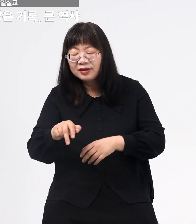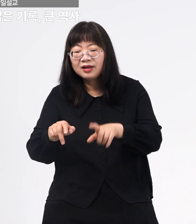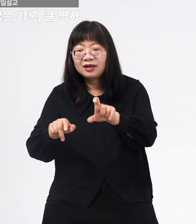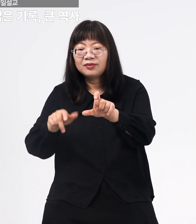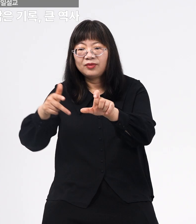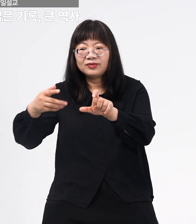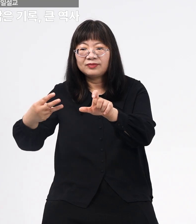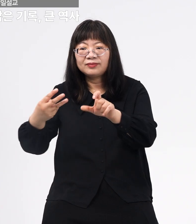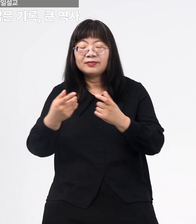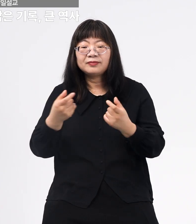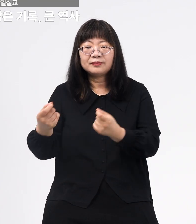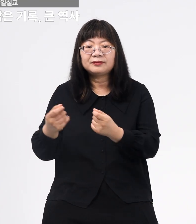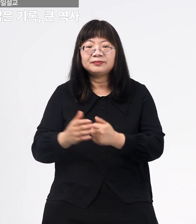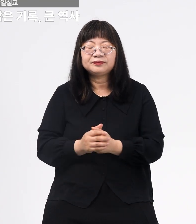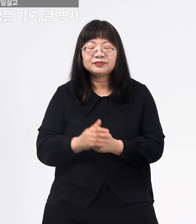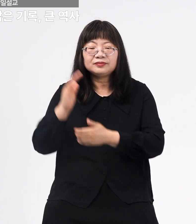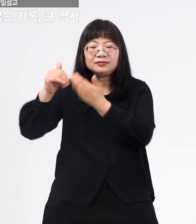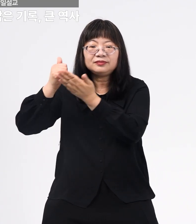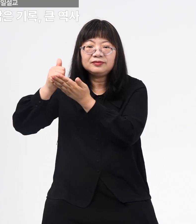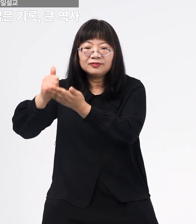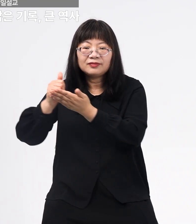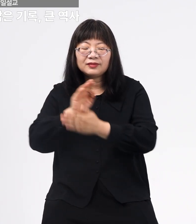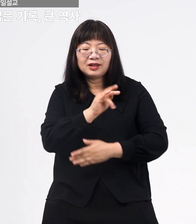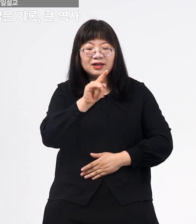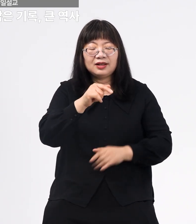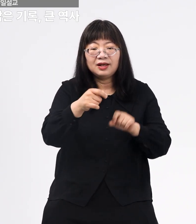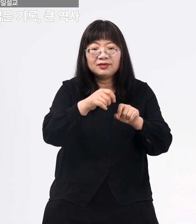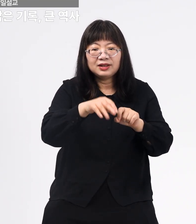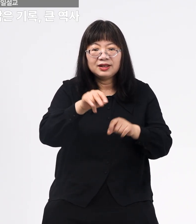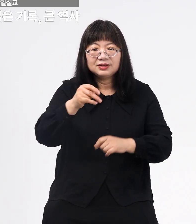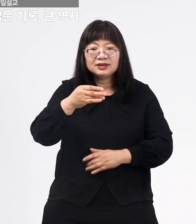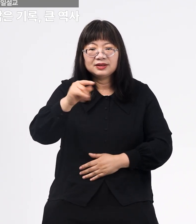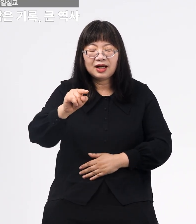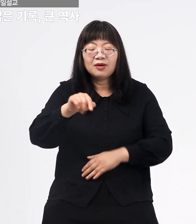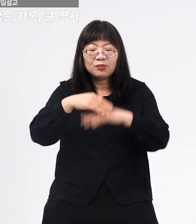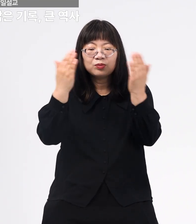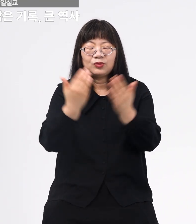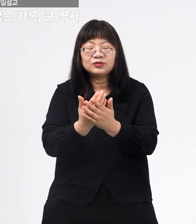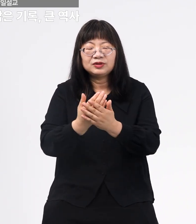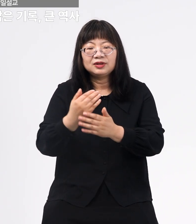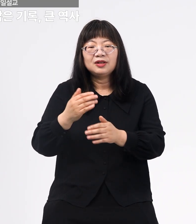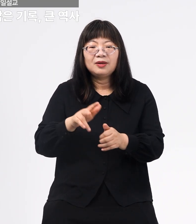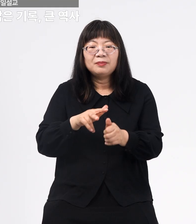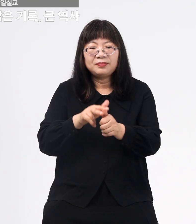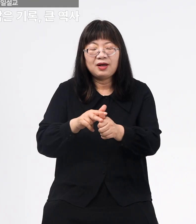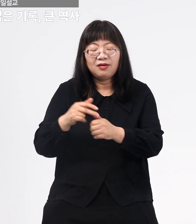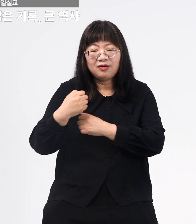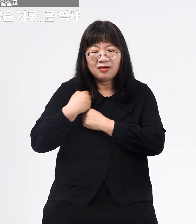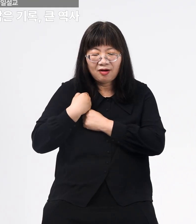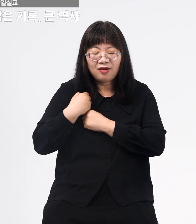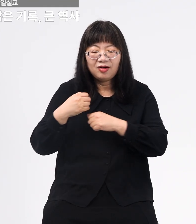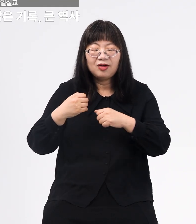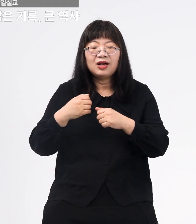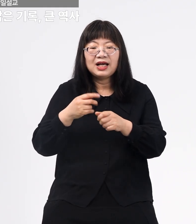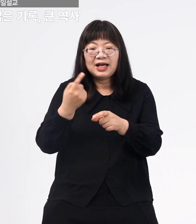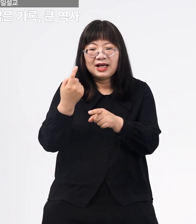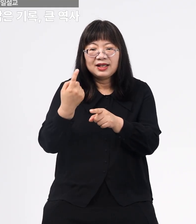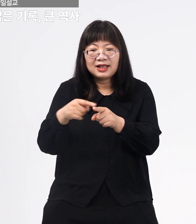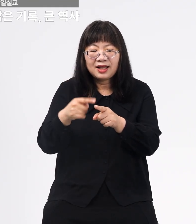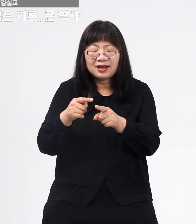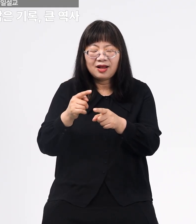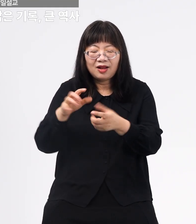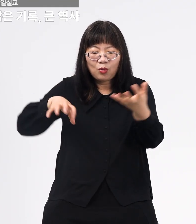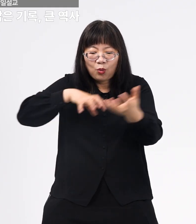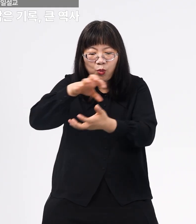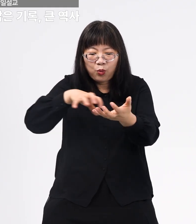같이 시작. 여호와께서 바락 앞에서 시스라와 그의 모든 병거와 그의 온 군대를 칼날로 혼란에